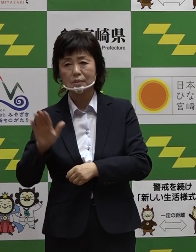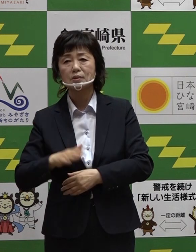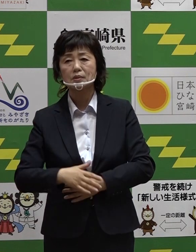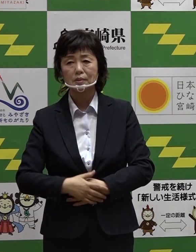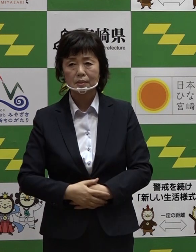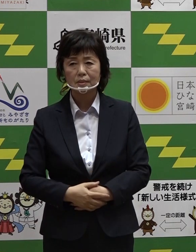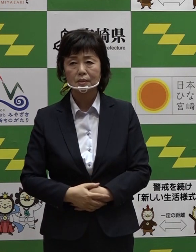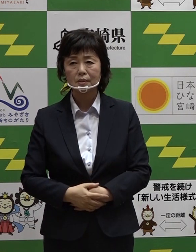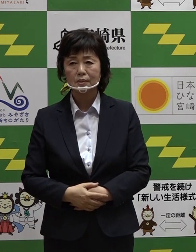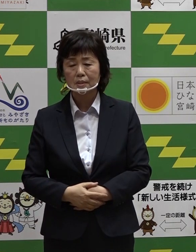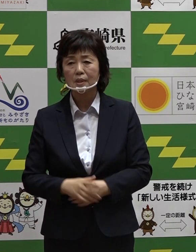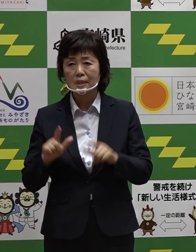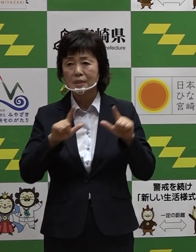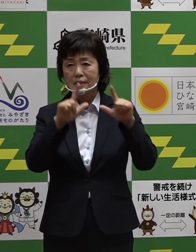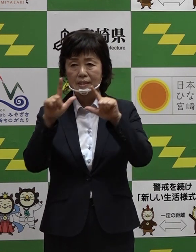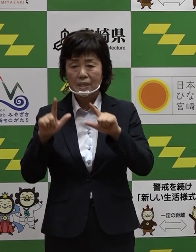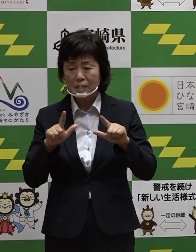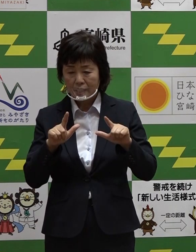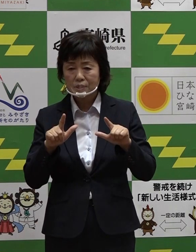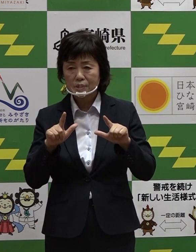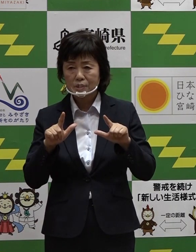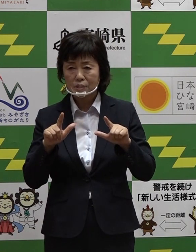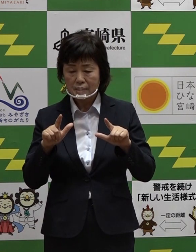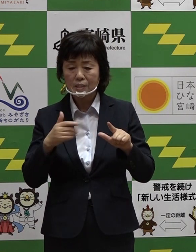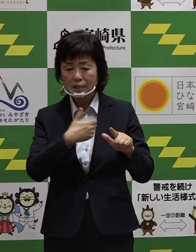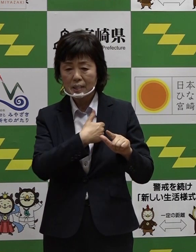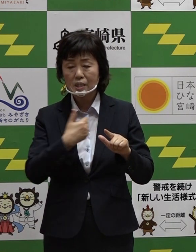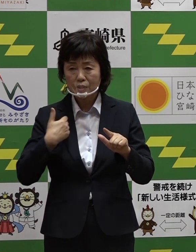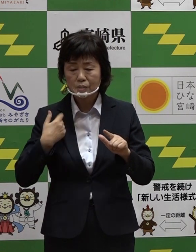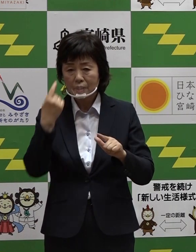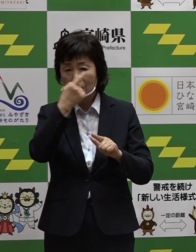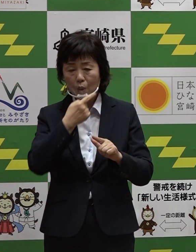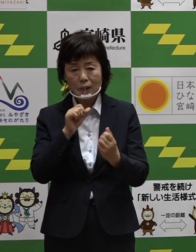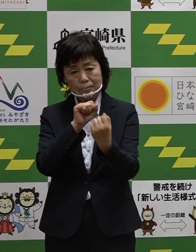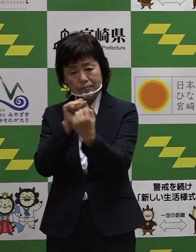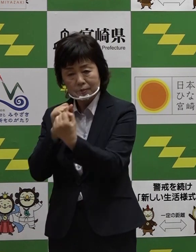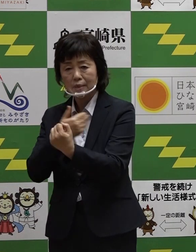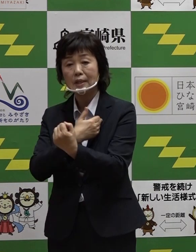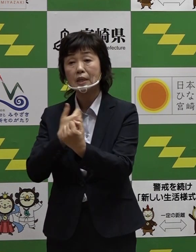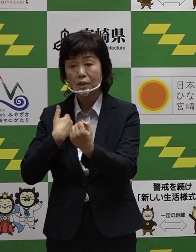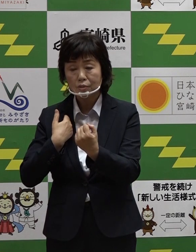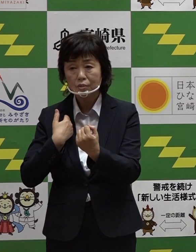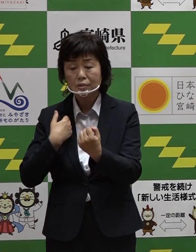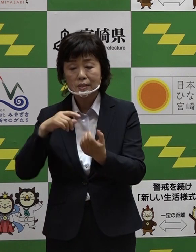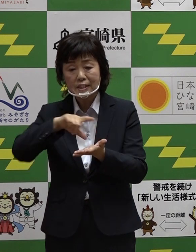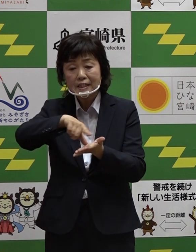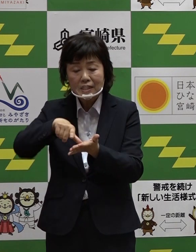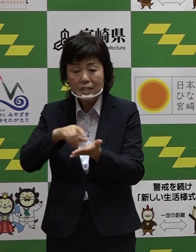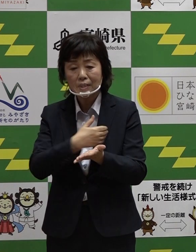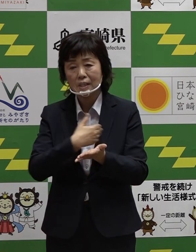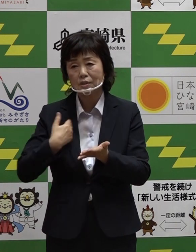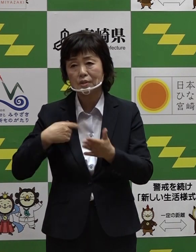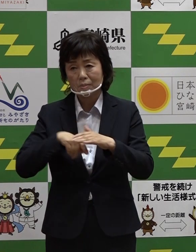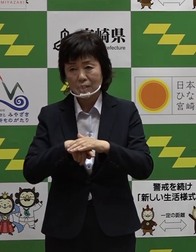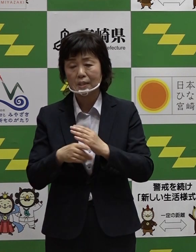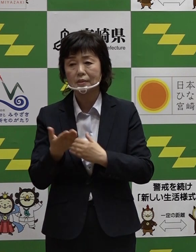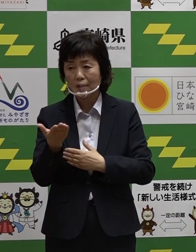関係性がある中では、まあ、やってもらって構いませんよ、はい、 そういう